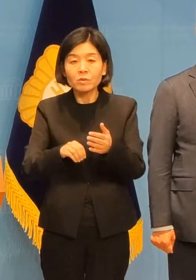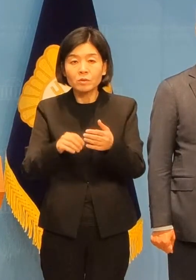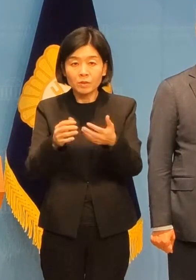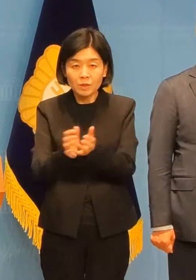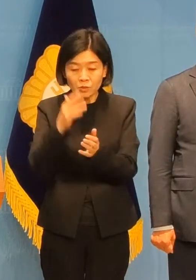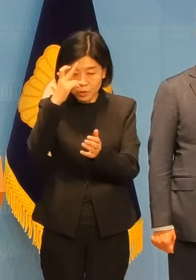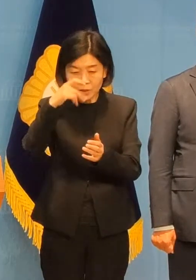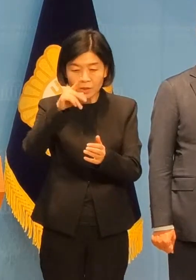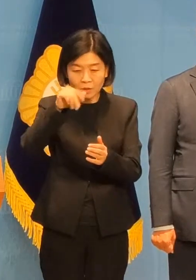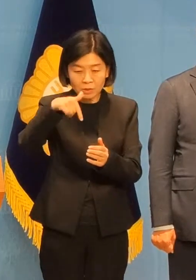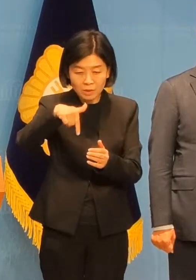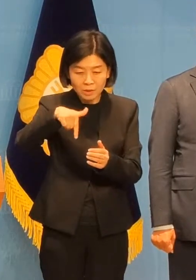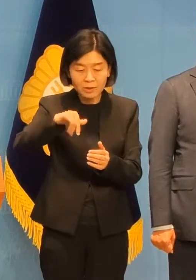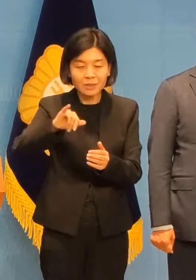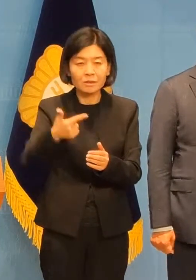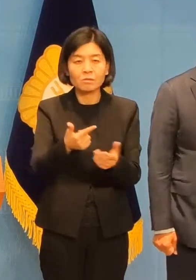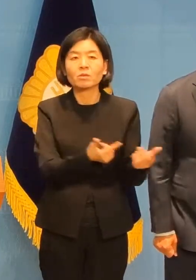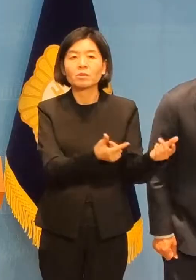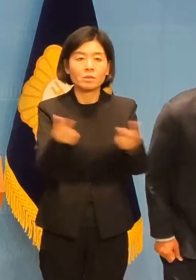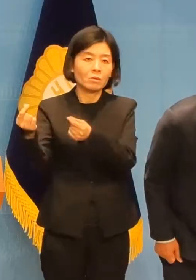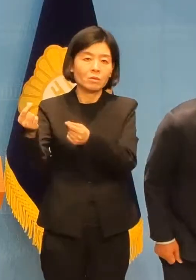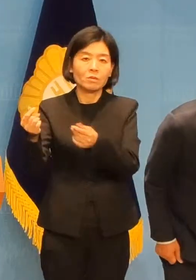일동 이상입니다.